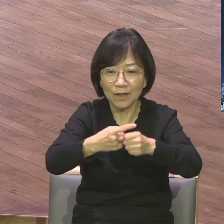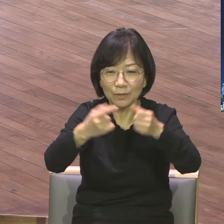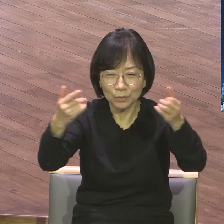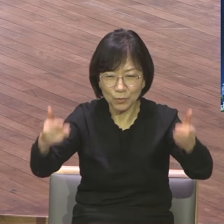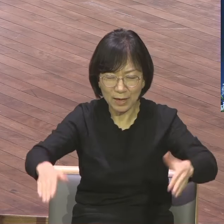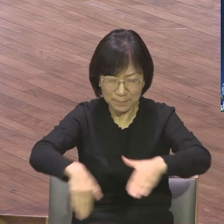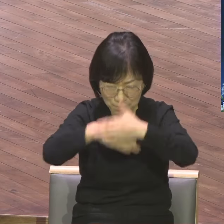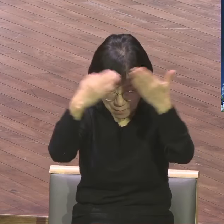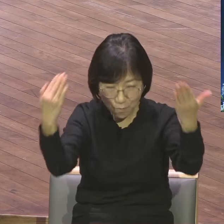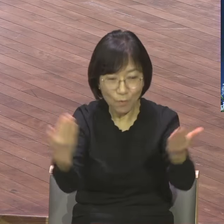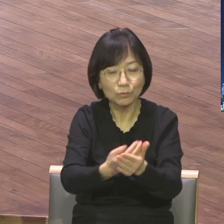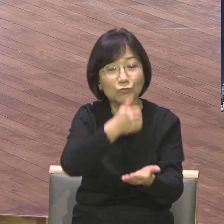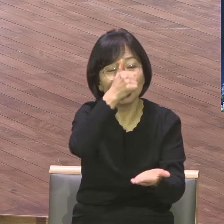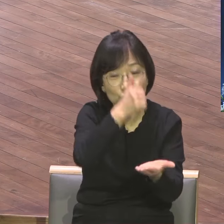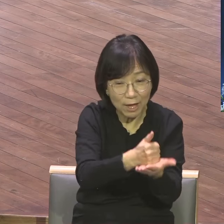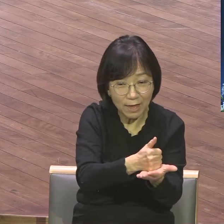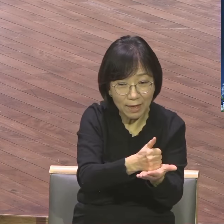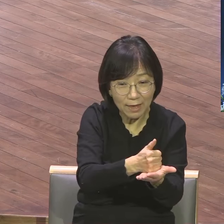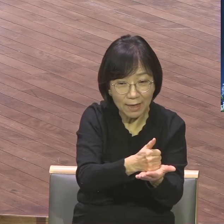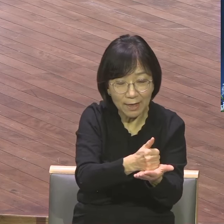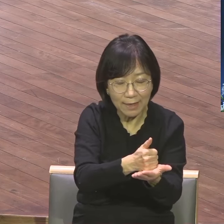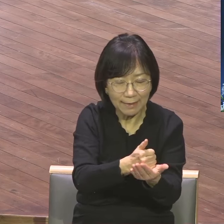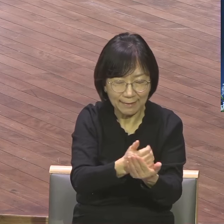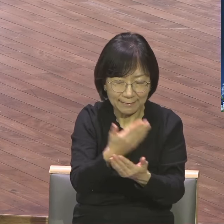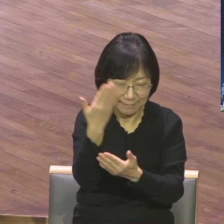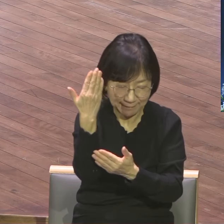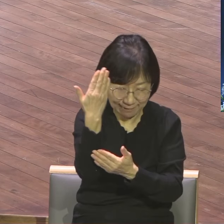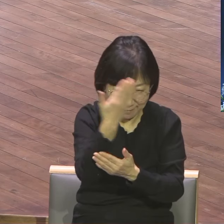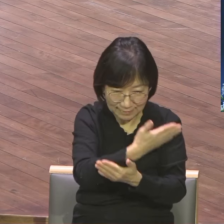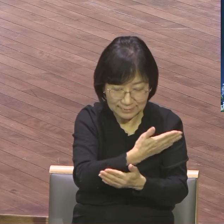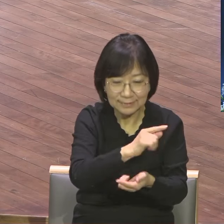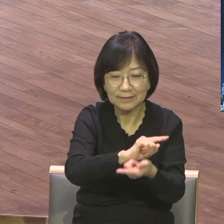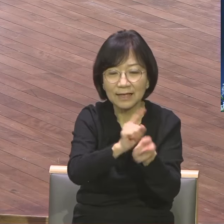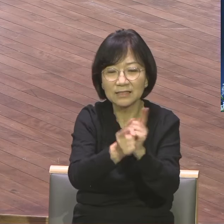염소에게 전가됩니다. 그리고 염소는 가차없이 죽입니다.